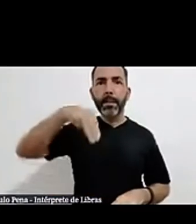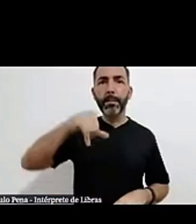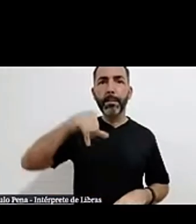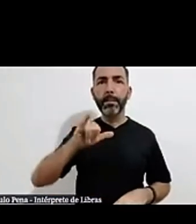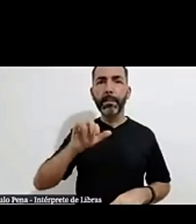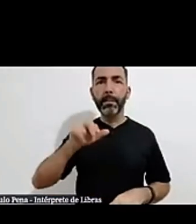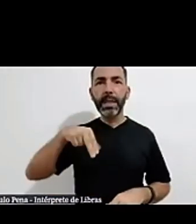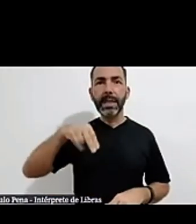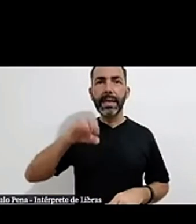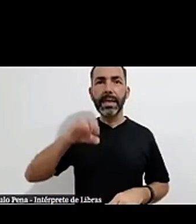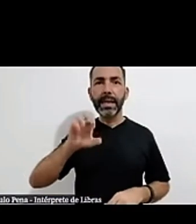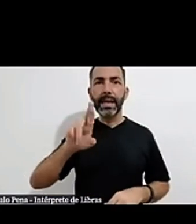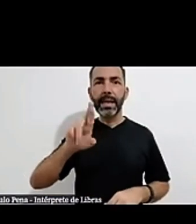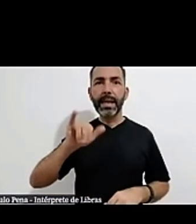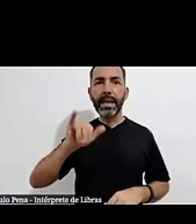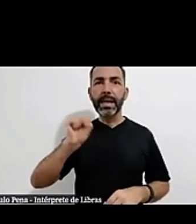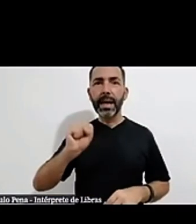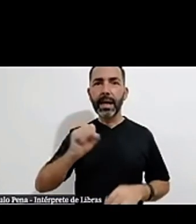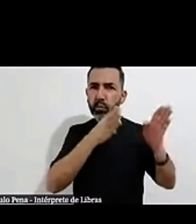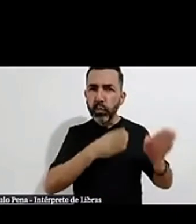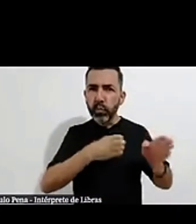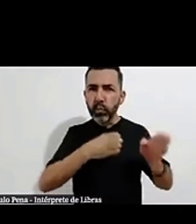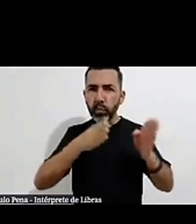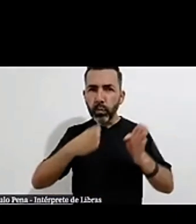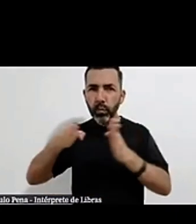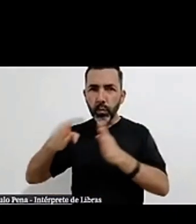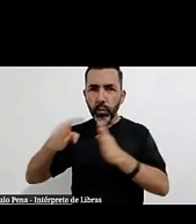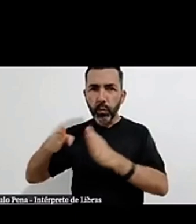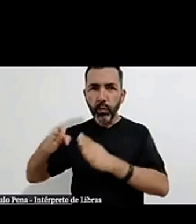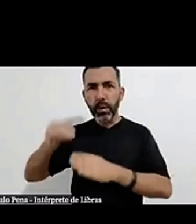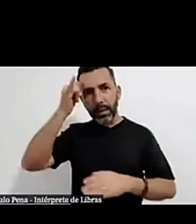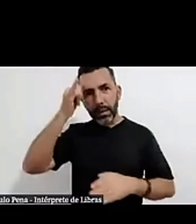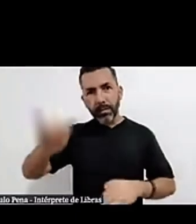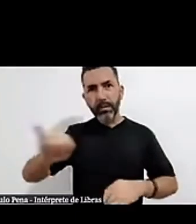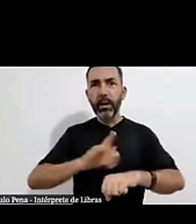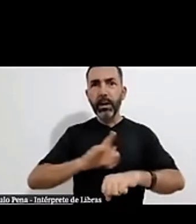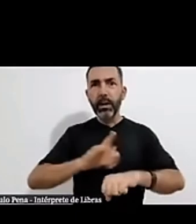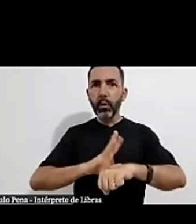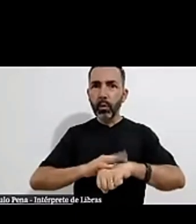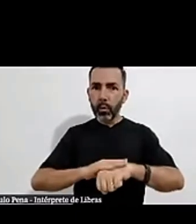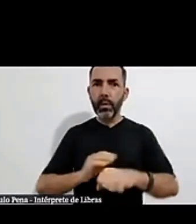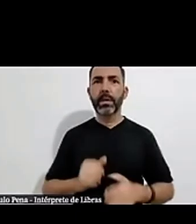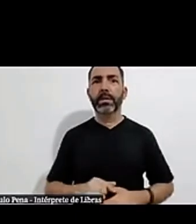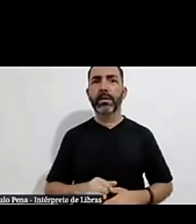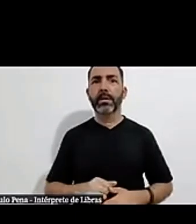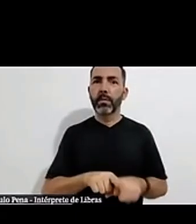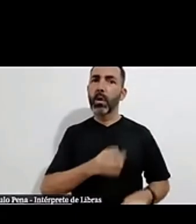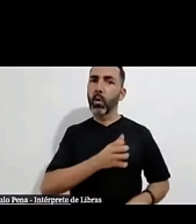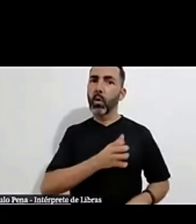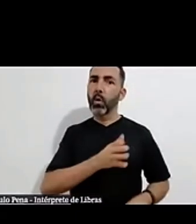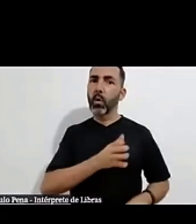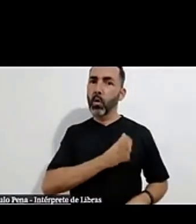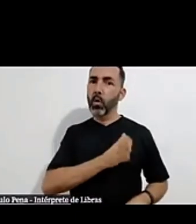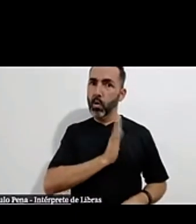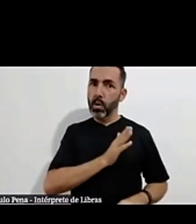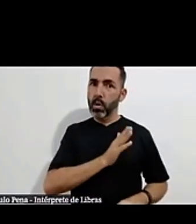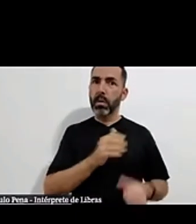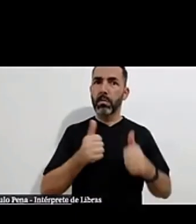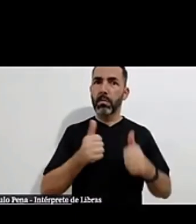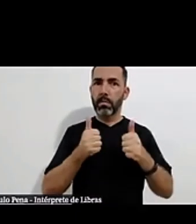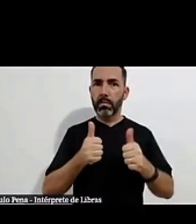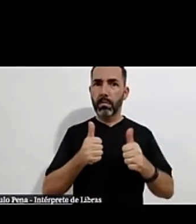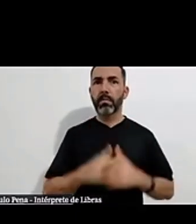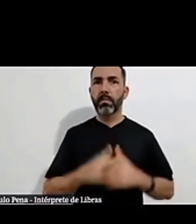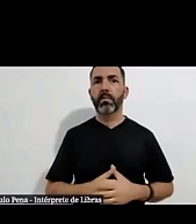uma forma mais uniforme, reduzindo o risco de desequilíbrios que podem afetar a função cardíaca, certo? Melhora a